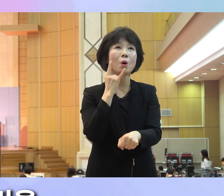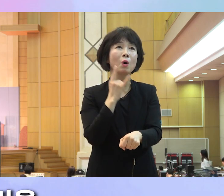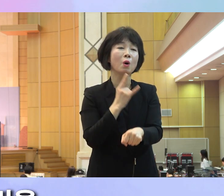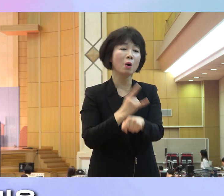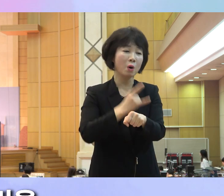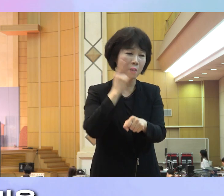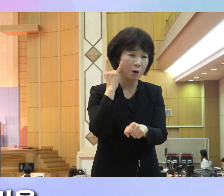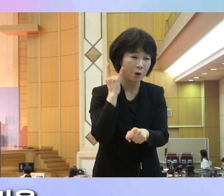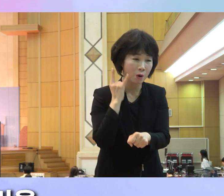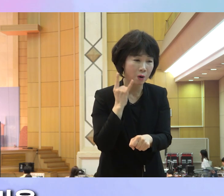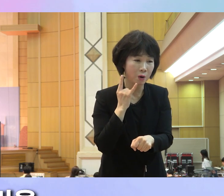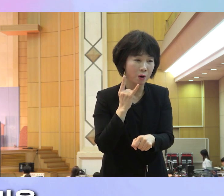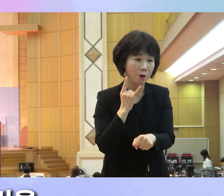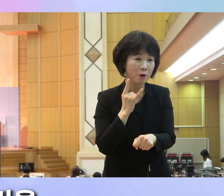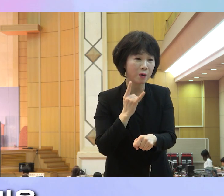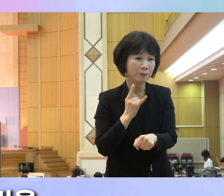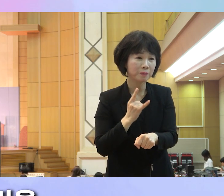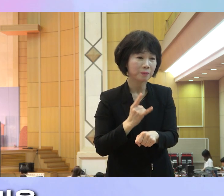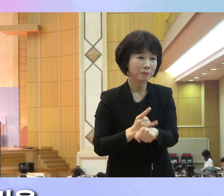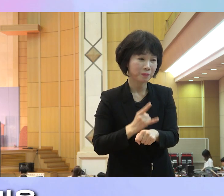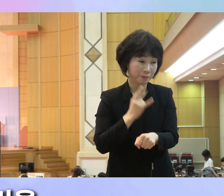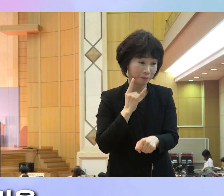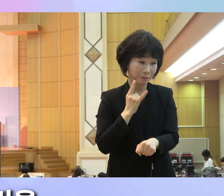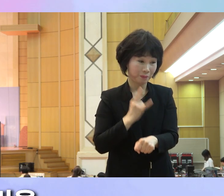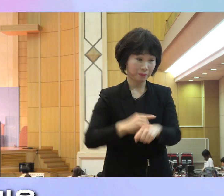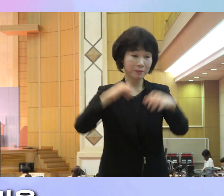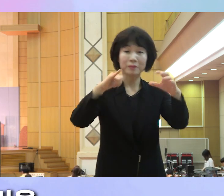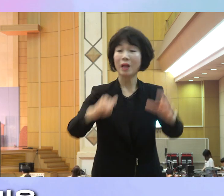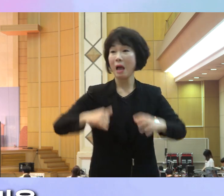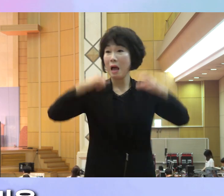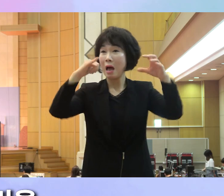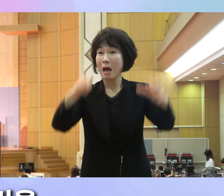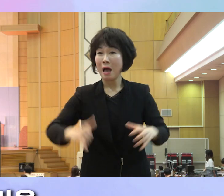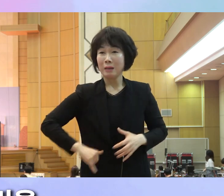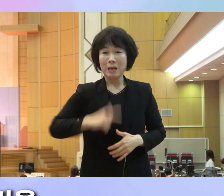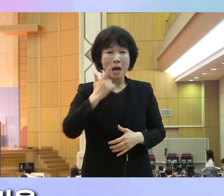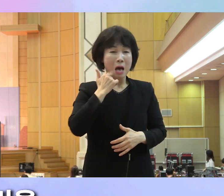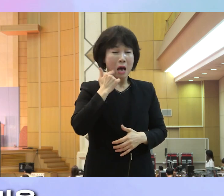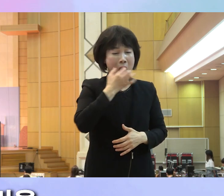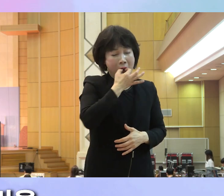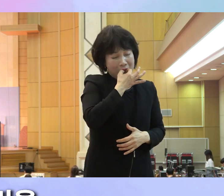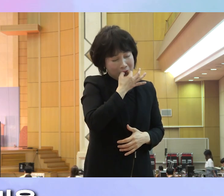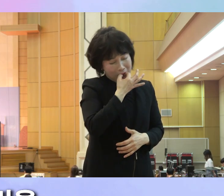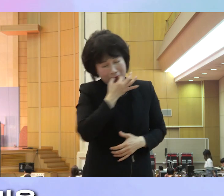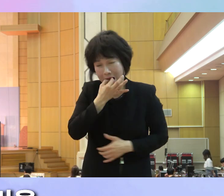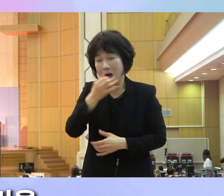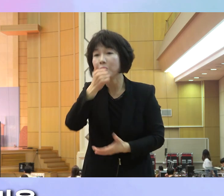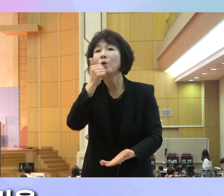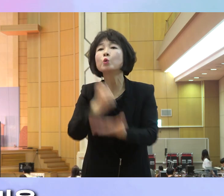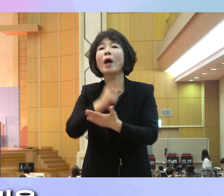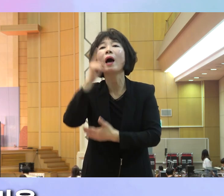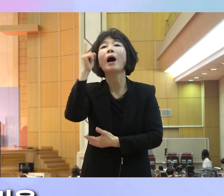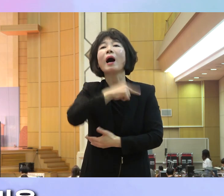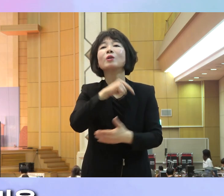충만해요. 세상 욕심